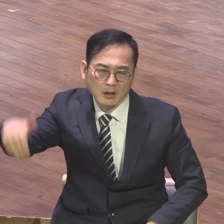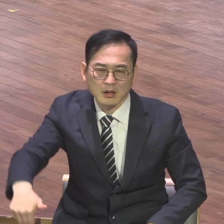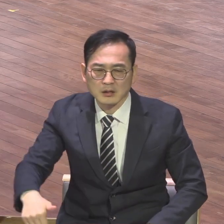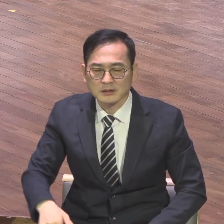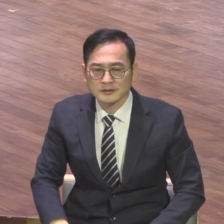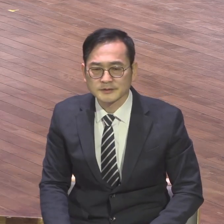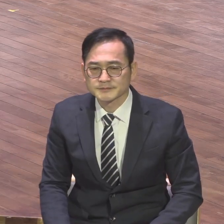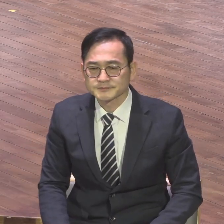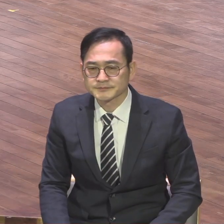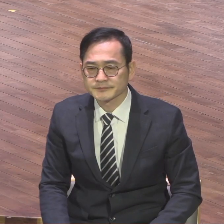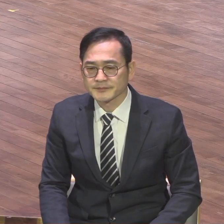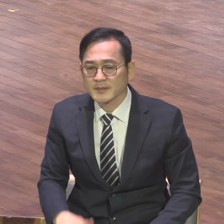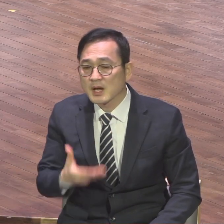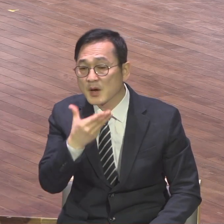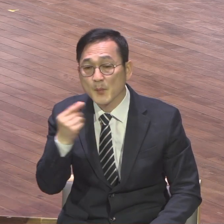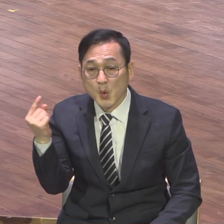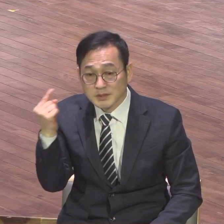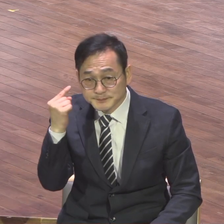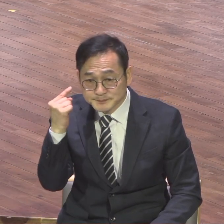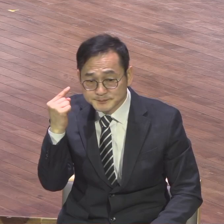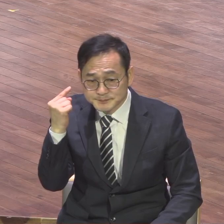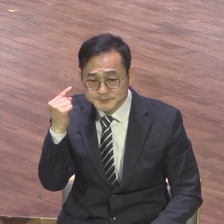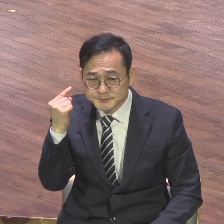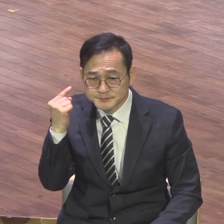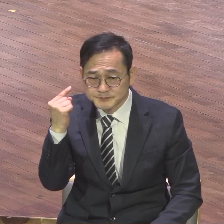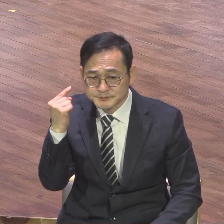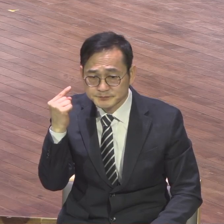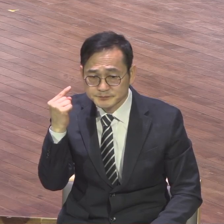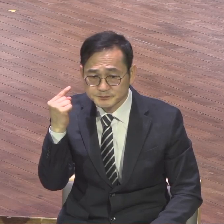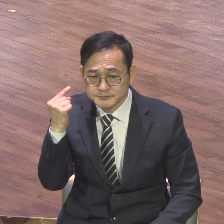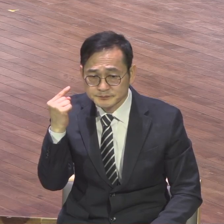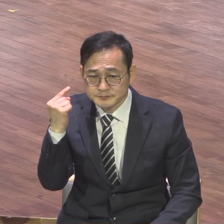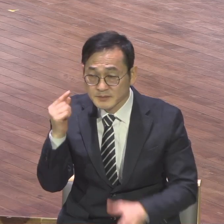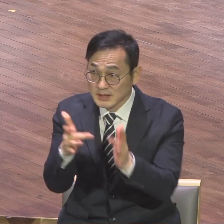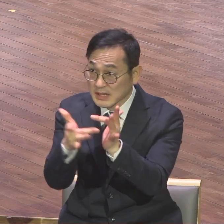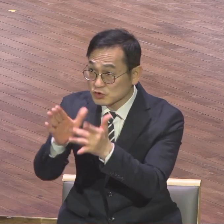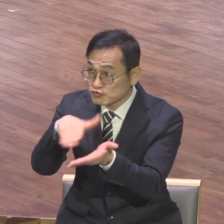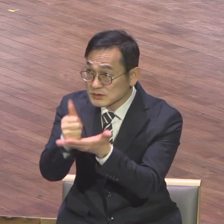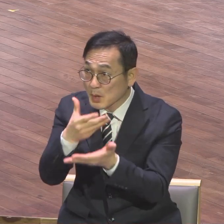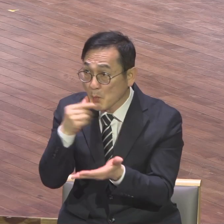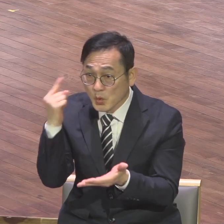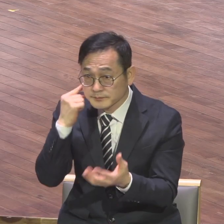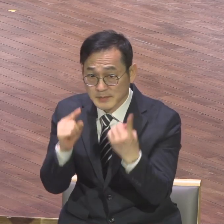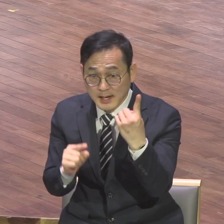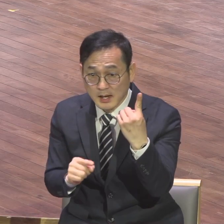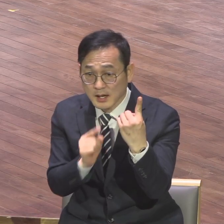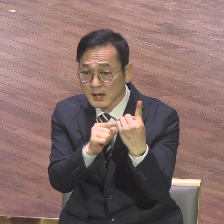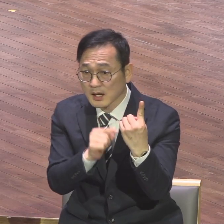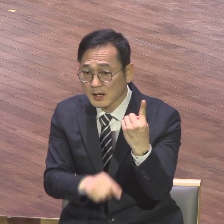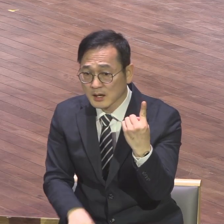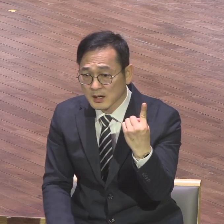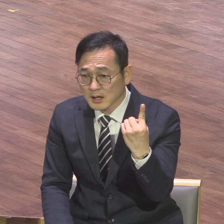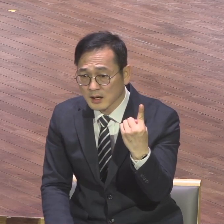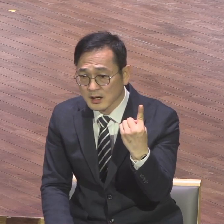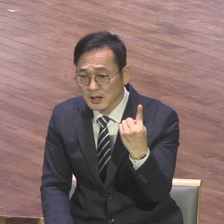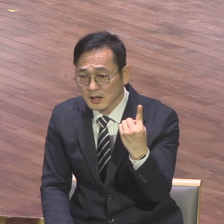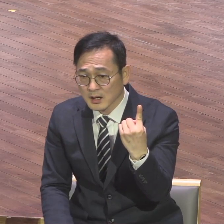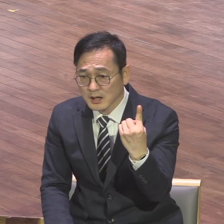유일성의 절대 복음을 가진 자들이 유일한 복음인데 사실은 이거밖에 없는데